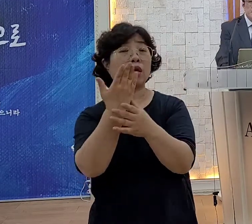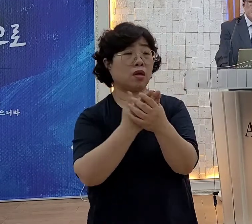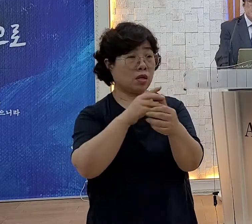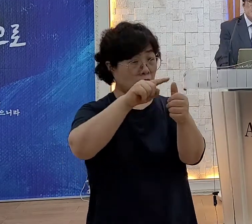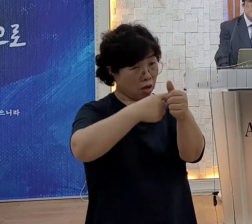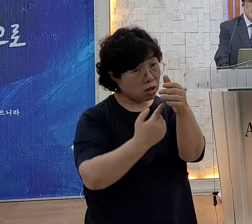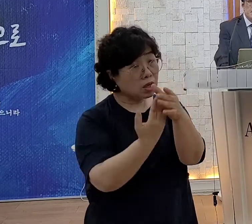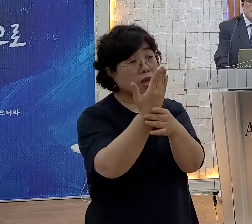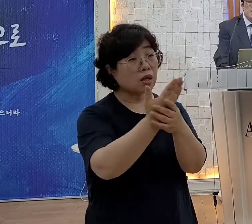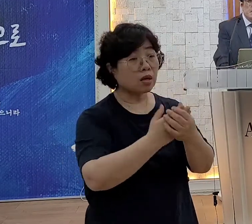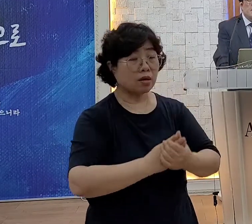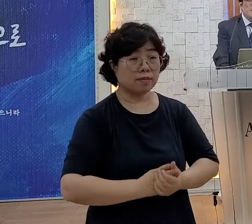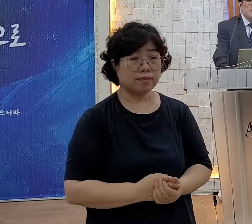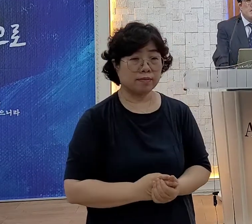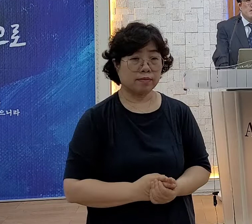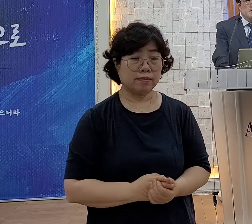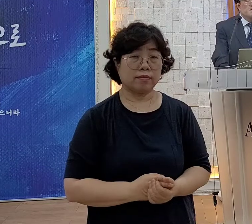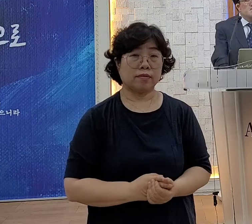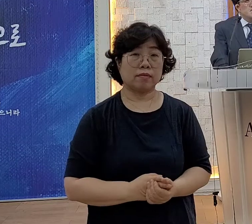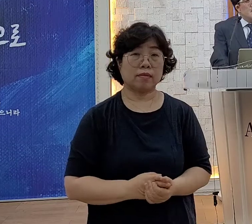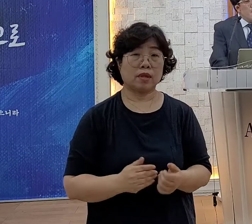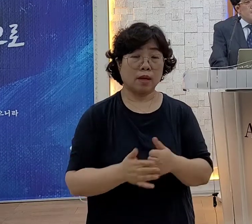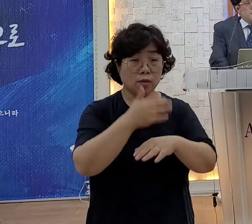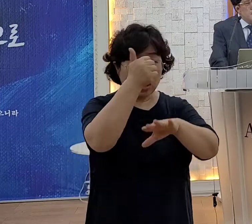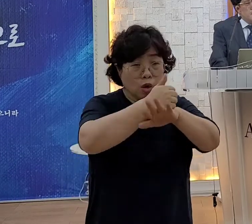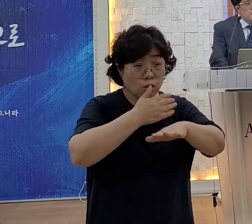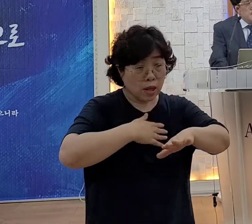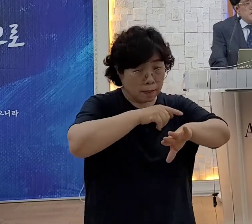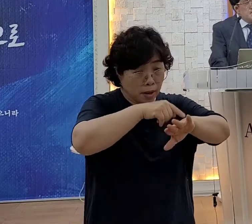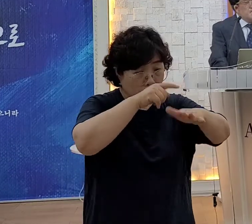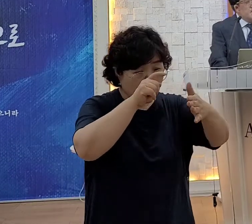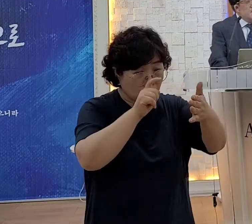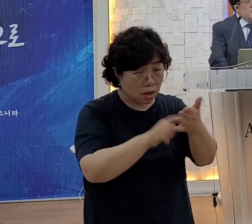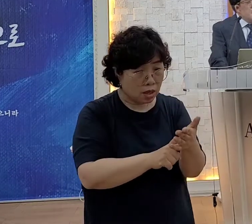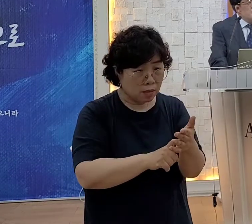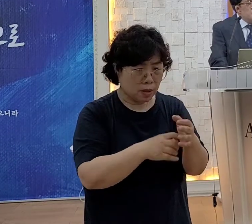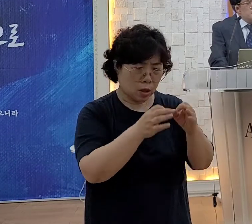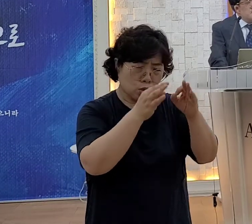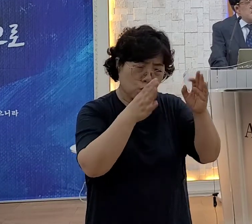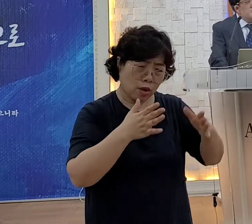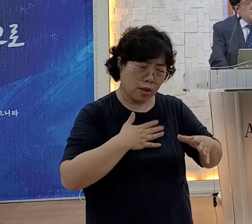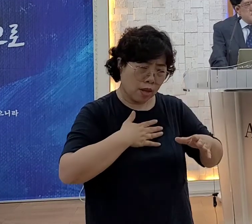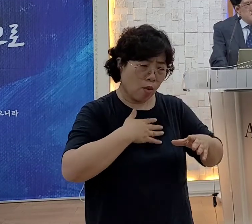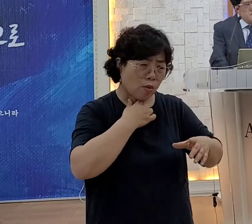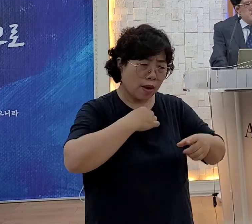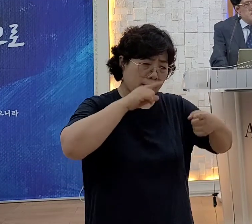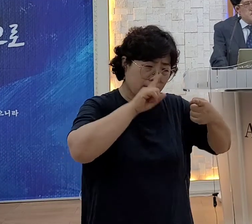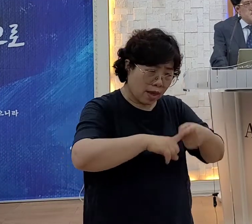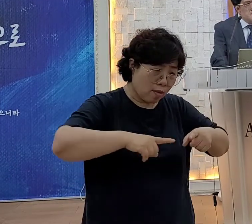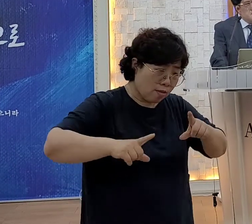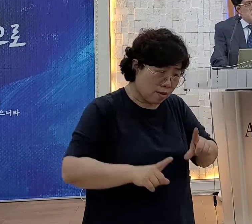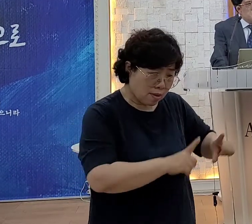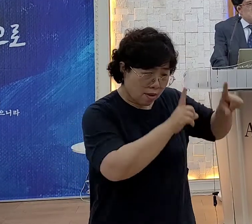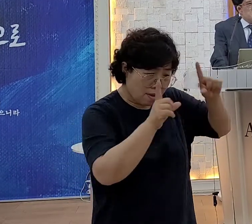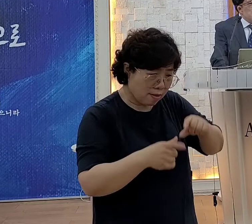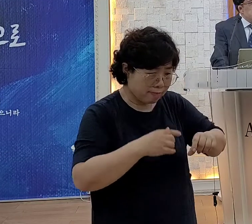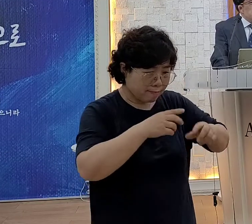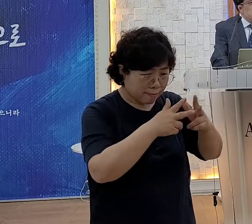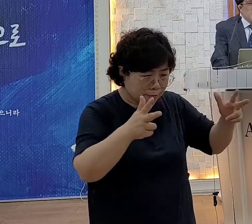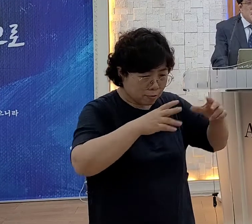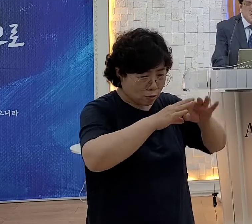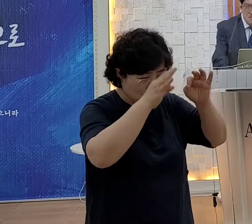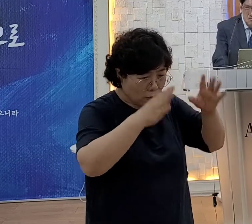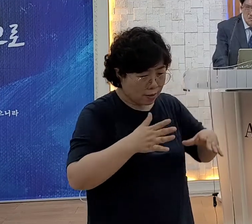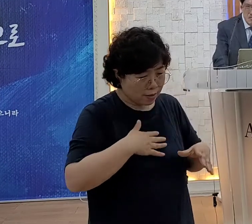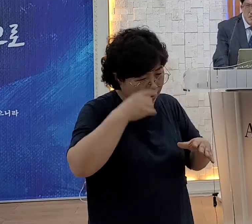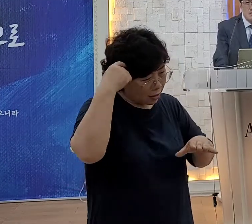이거예요. 그래서 결국 내 마음이 그동안 내가 하고 싶은 대로 살았잖아요. 일주일 동안 모든